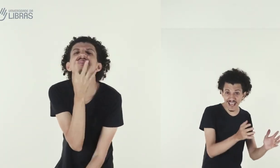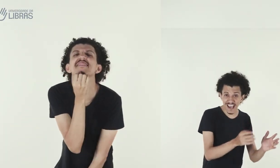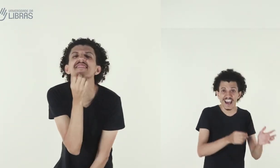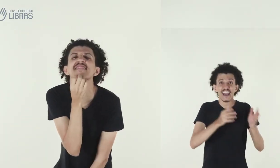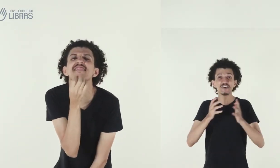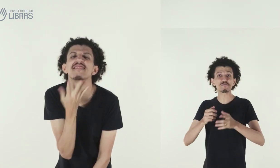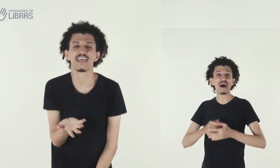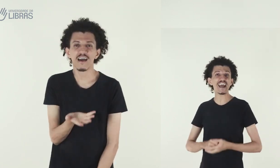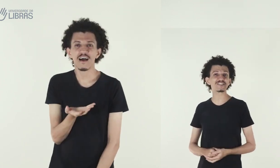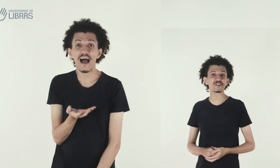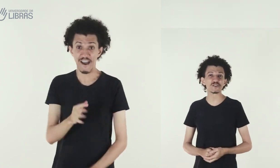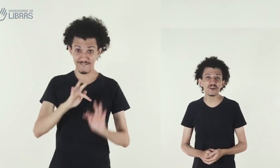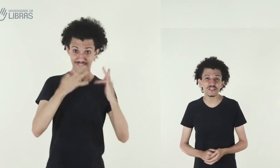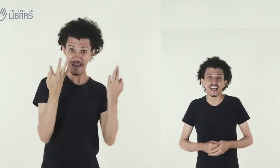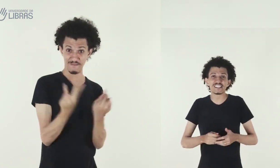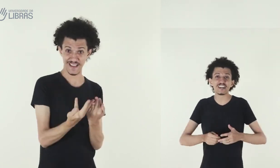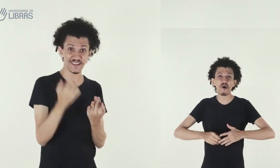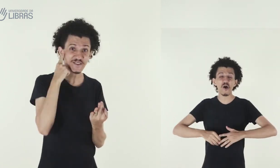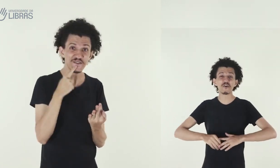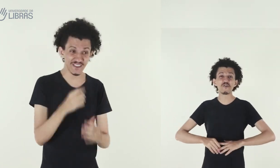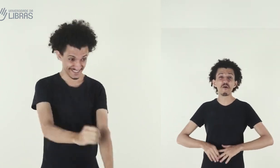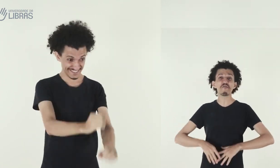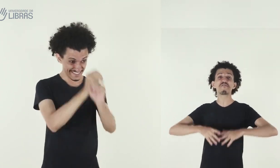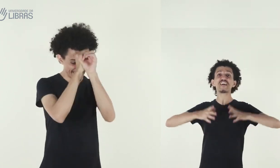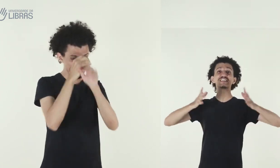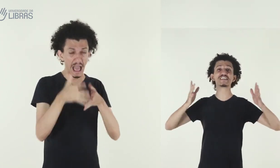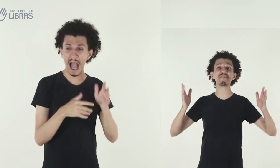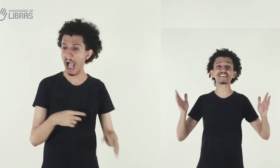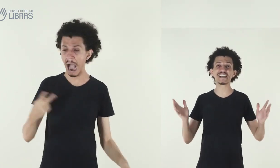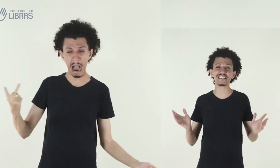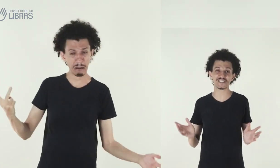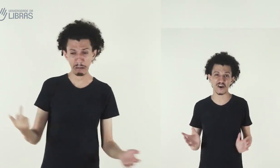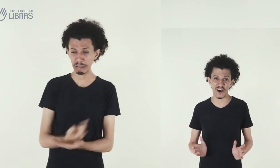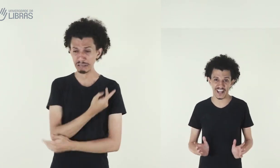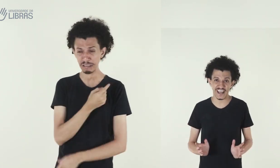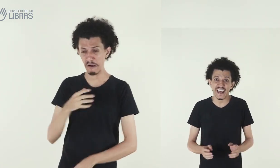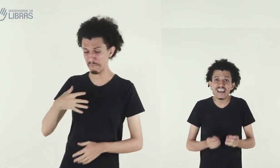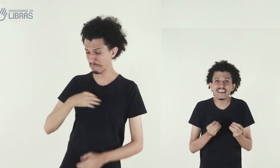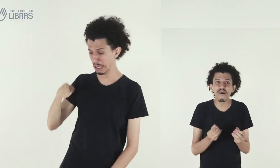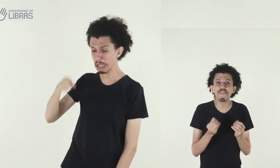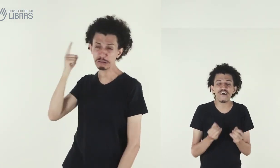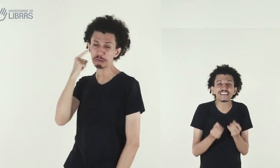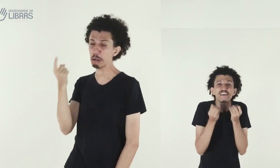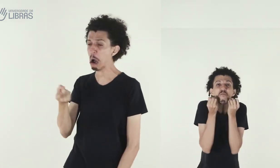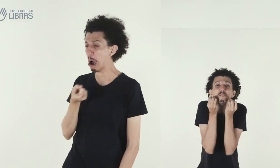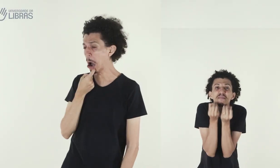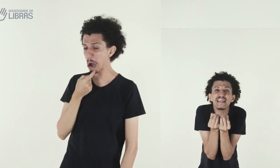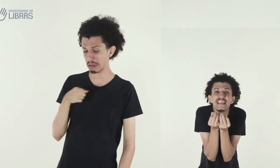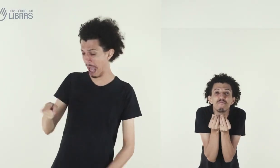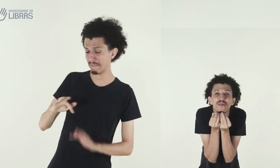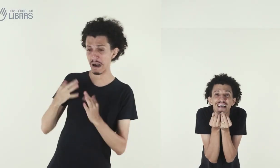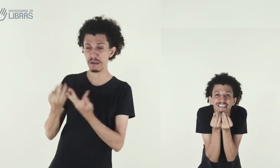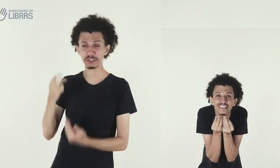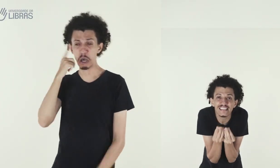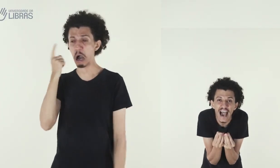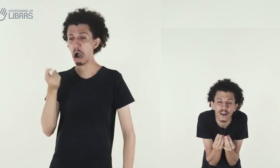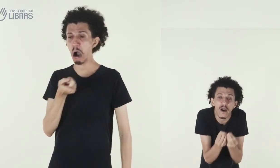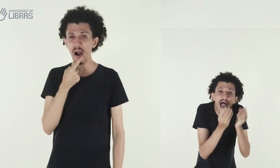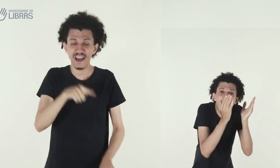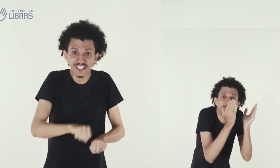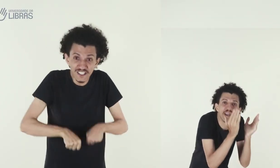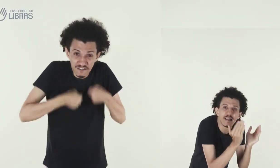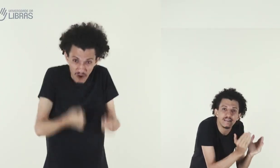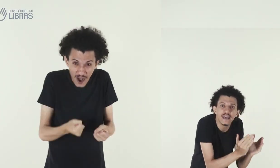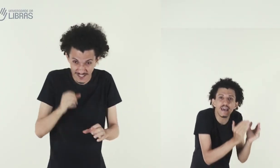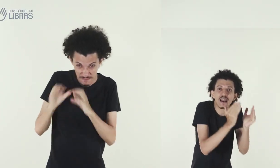A família e os parentes dos surdos se colocam como vítimas da história e não fazem o mínimo